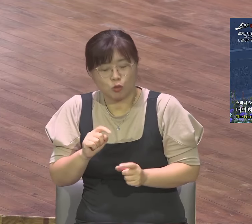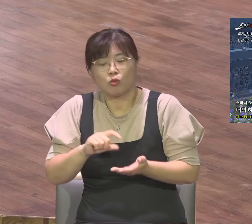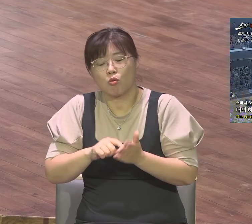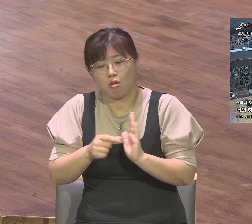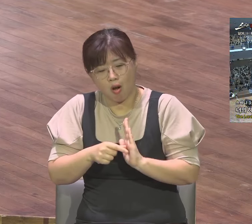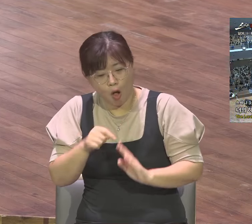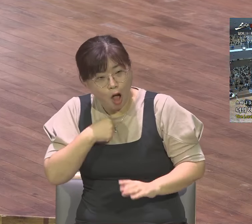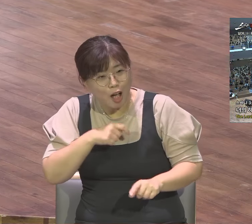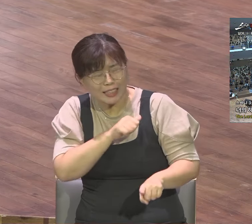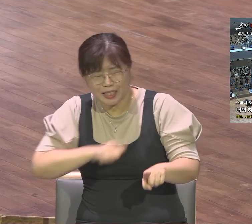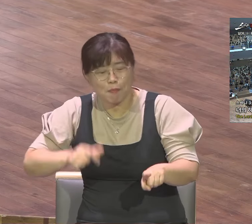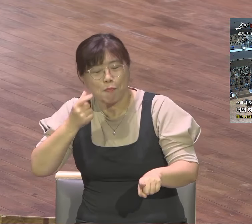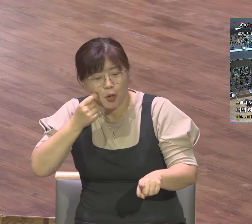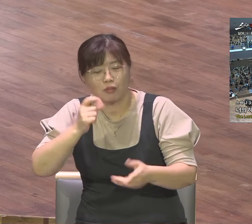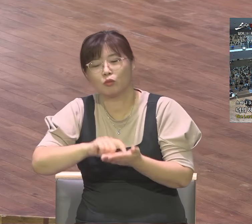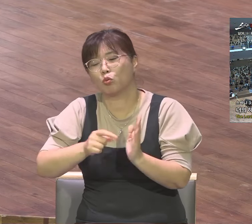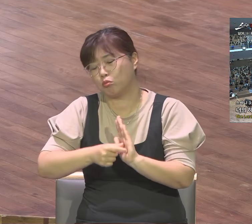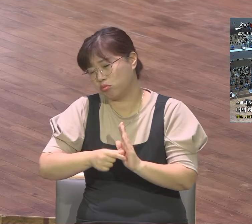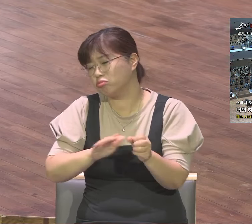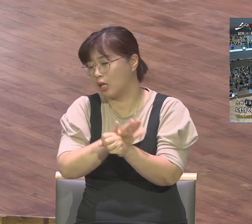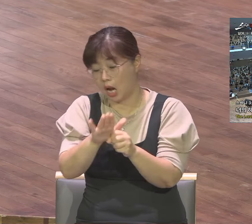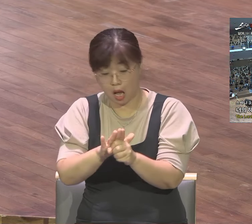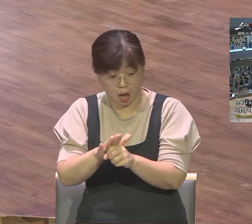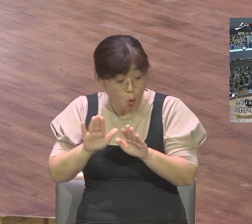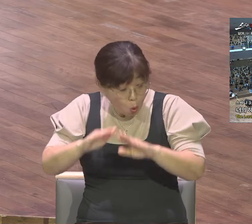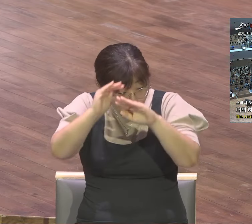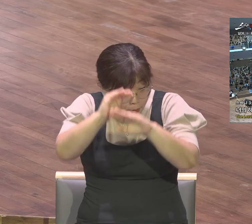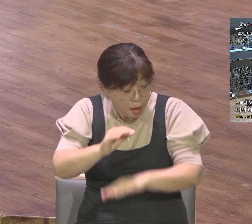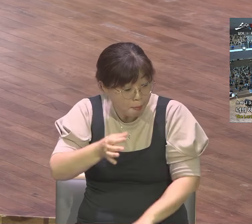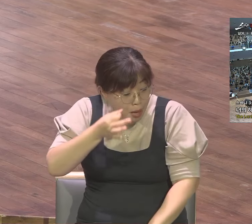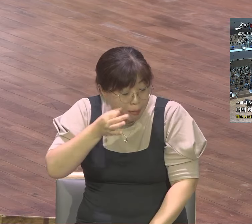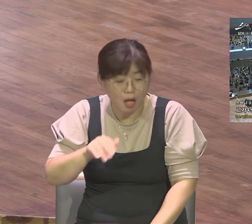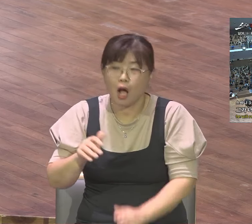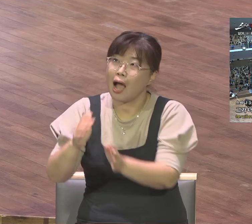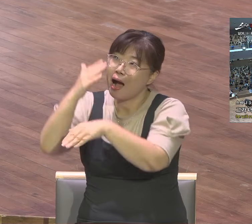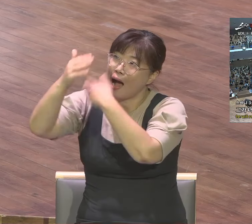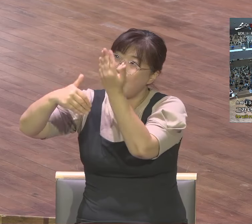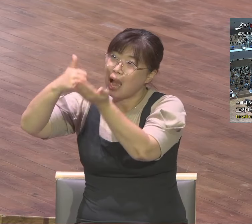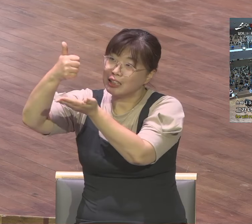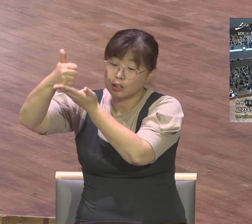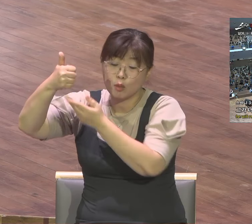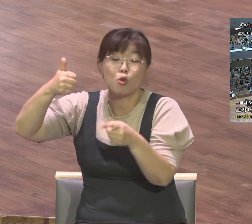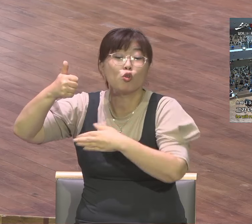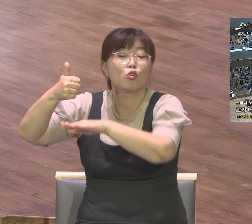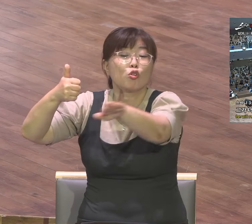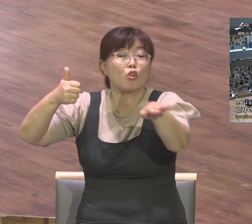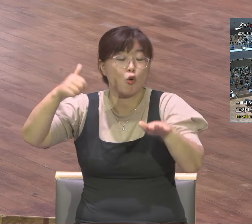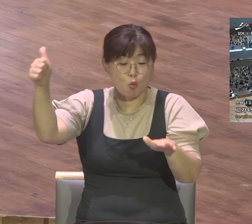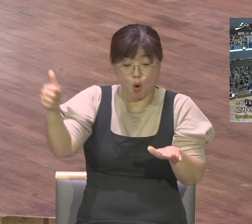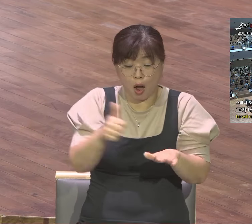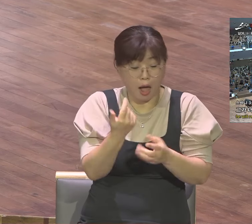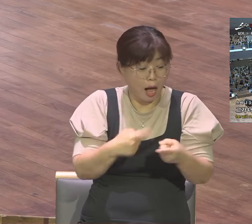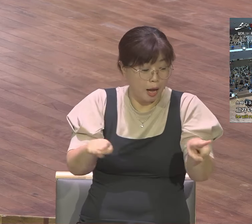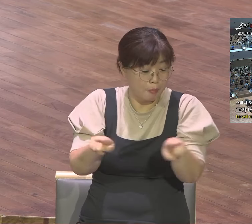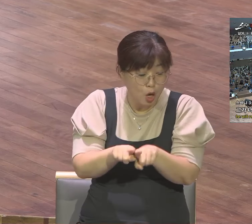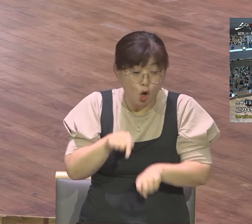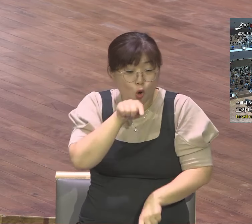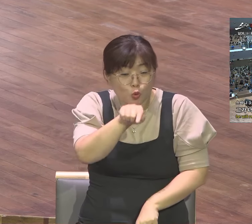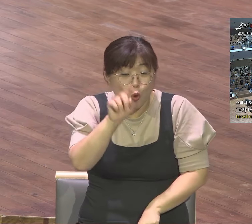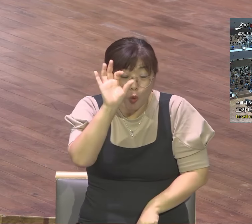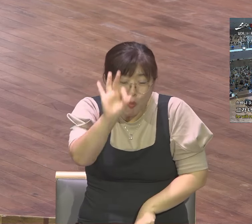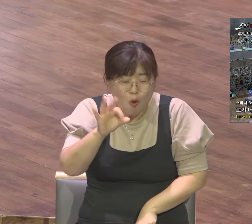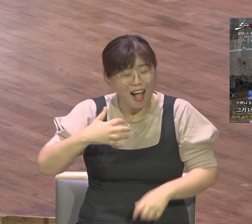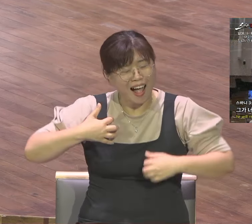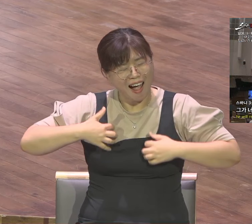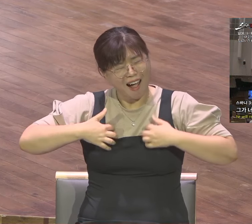하나님 여호와가 너희 가운데 계시니 그는 구원을 베푸실 전능자시라. 그가 너로 말미암아 기쁨을 이기지